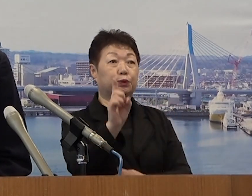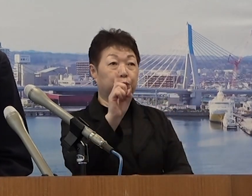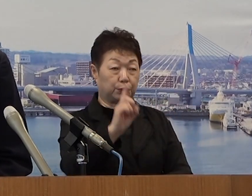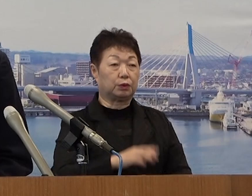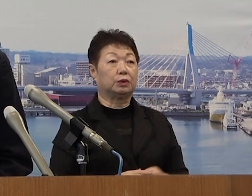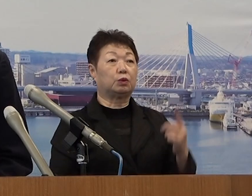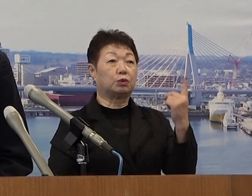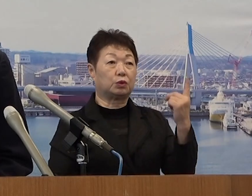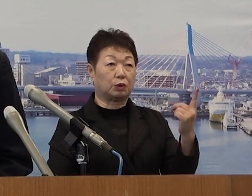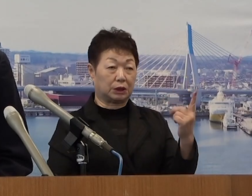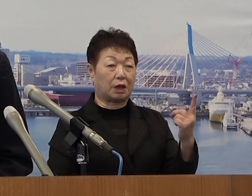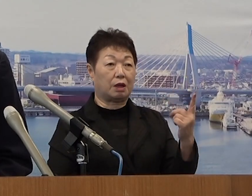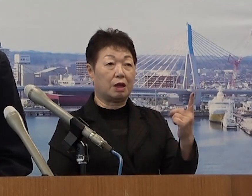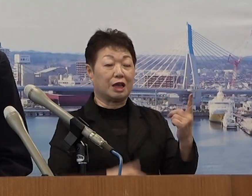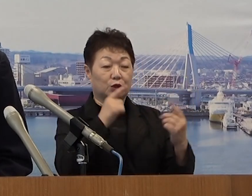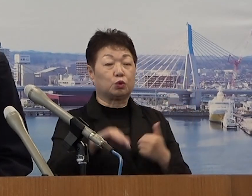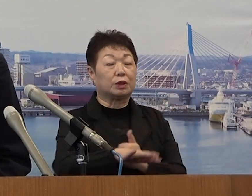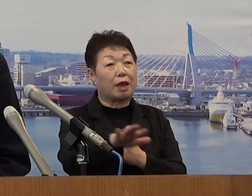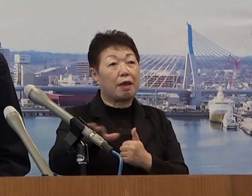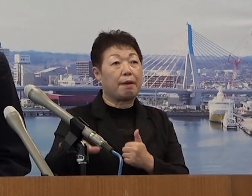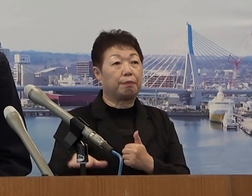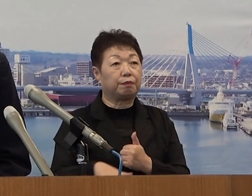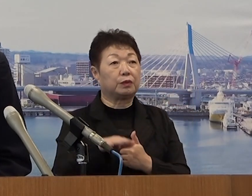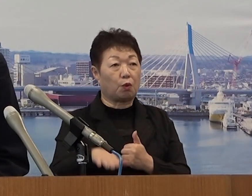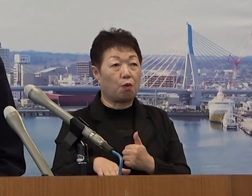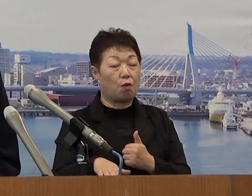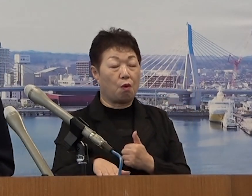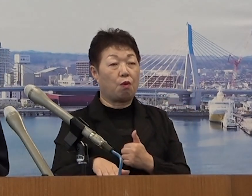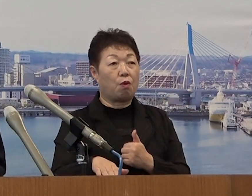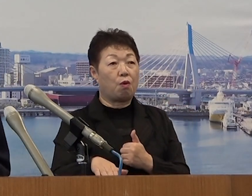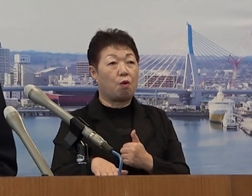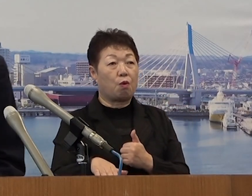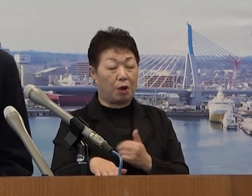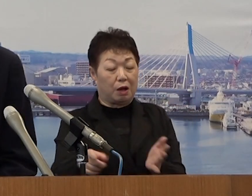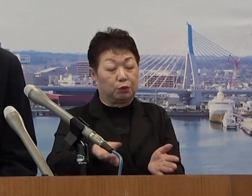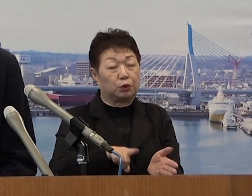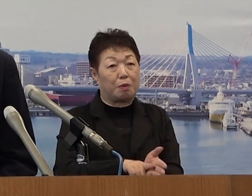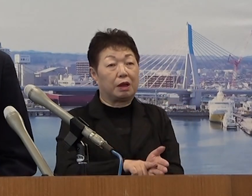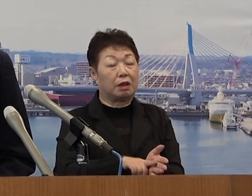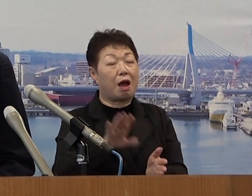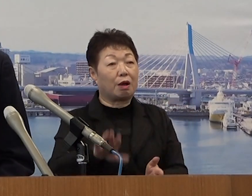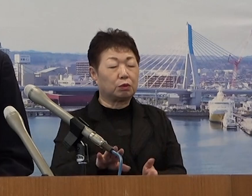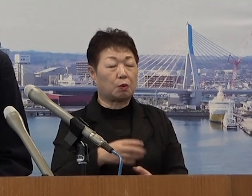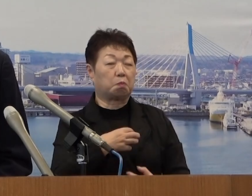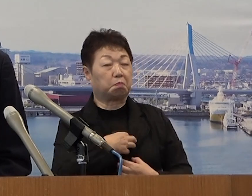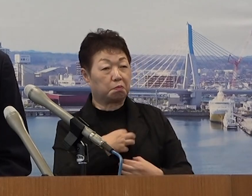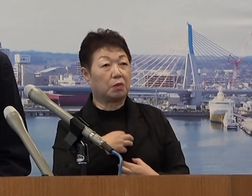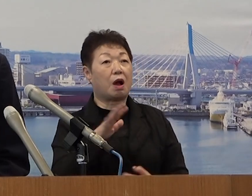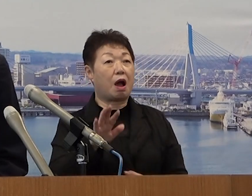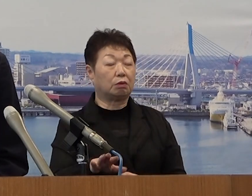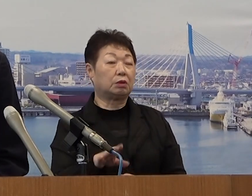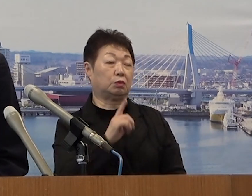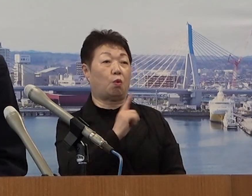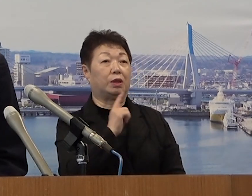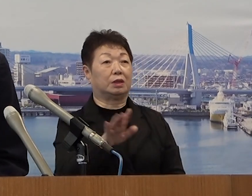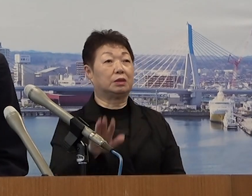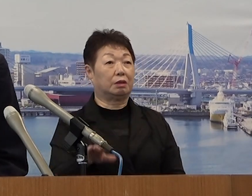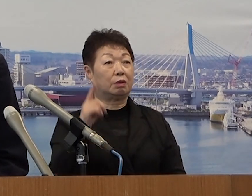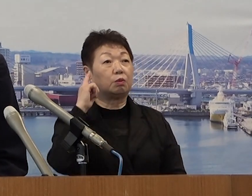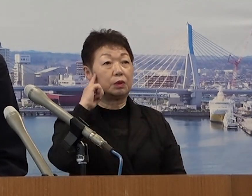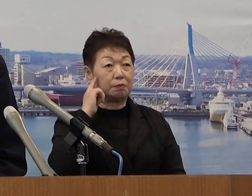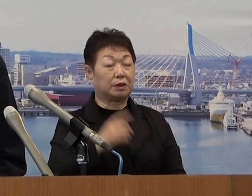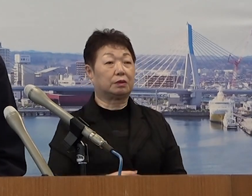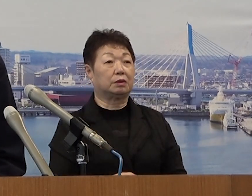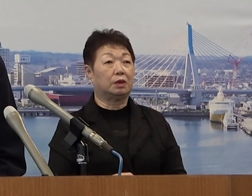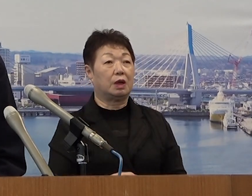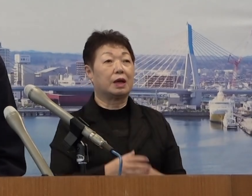して、まあ、その水源海洋地、まあ、水源地がこう含まれているところが懸念されているっていう話だったかと思うんですけれども、